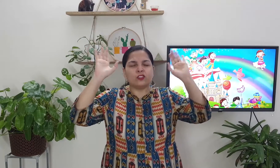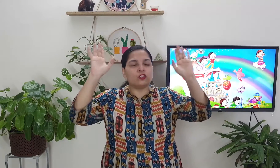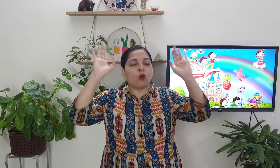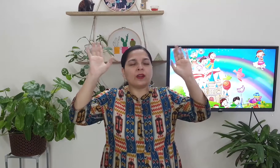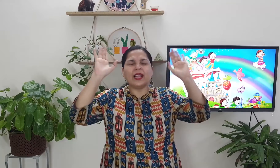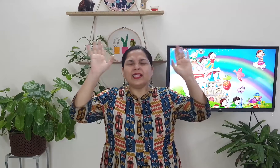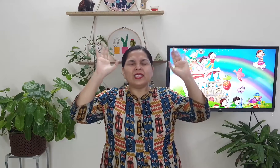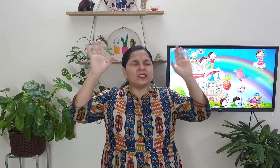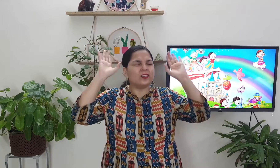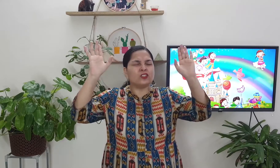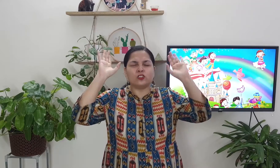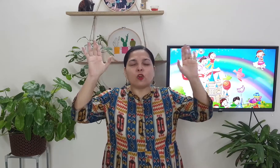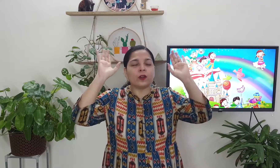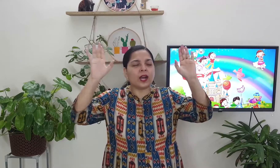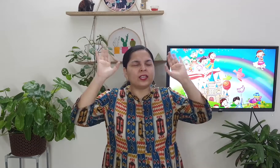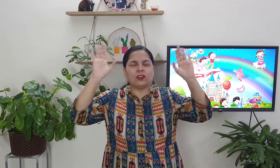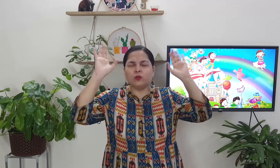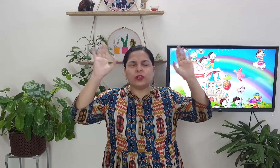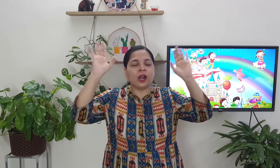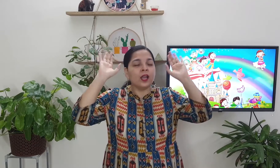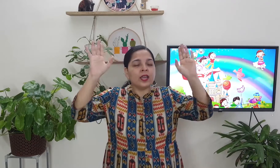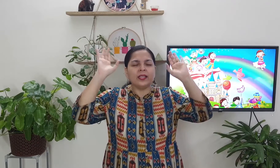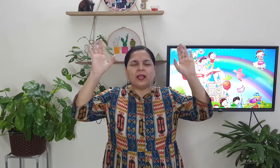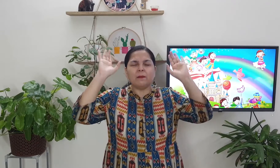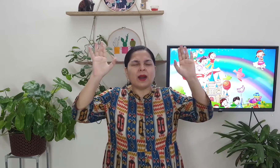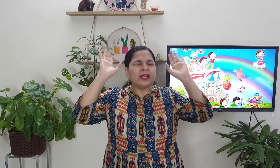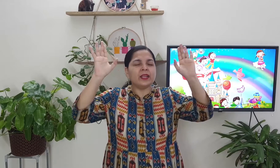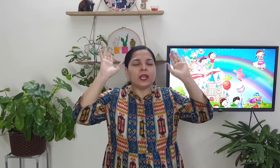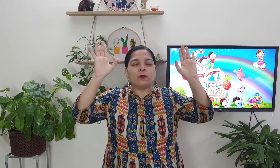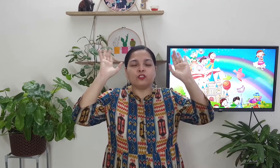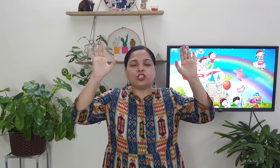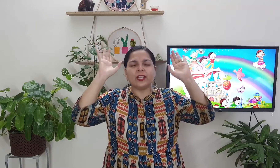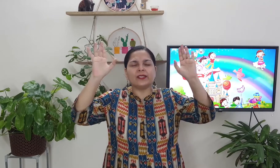ஆரோக்கியத்தை மீண்டும் பெறுகிறார்கள். இயேசுவின் வல்லமையான பெயரில் ஹாலலூயா.